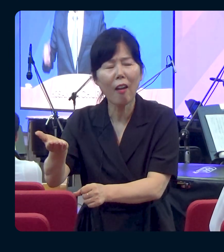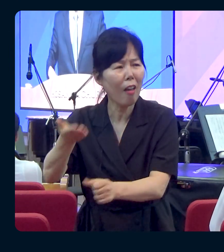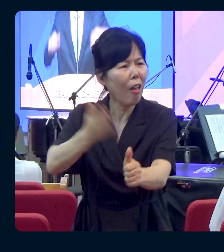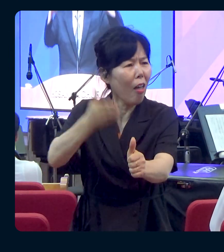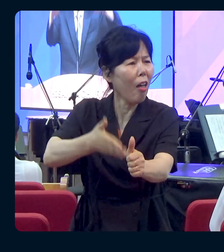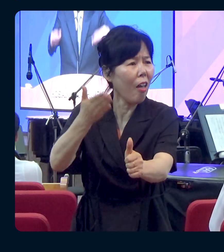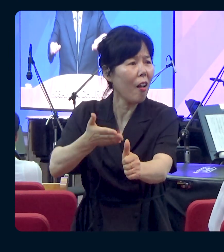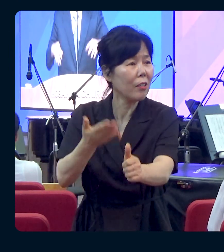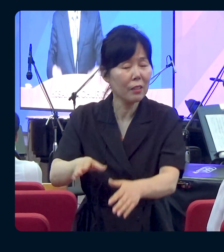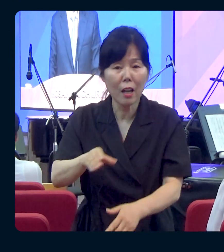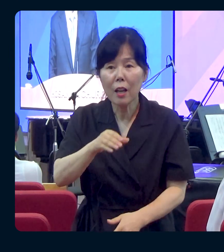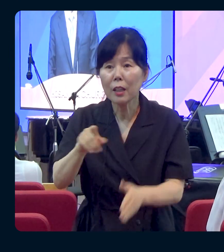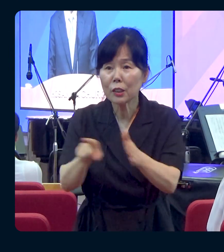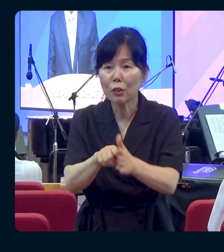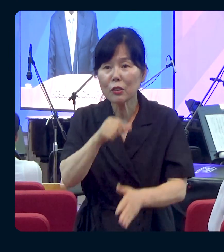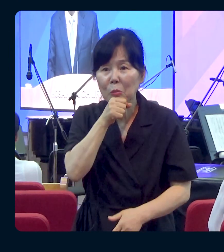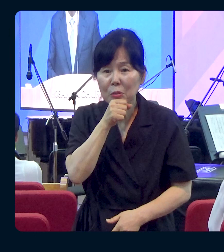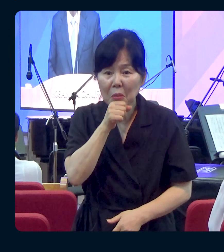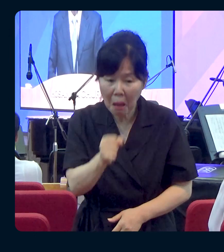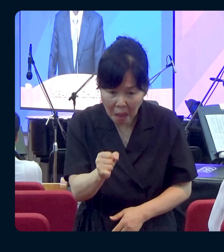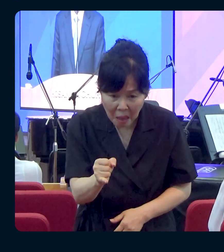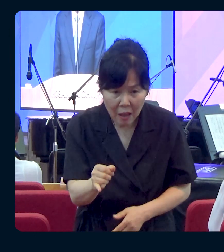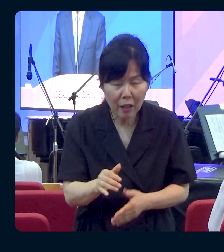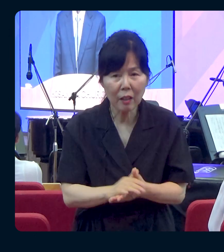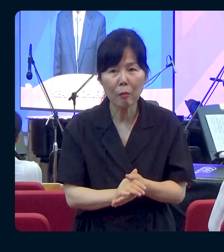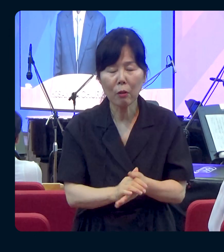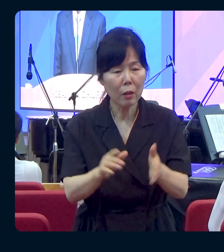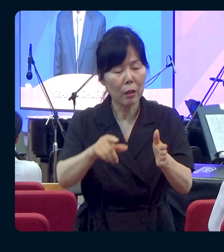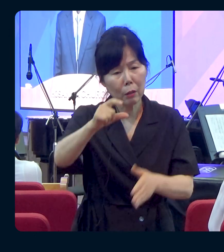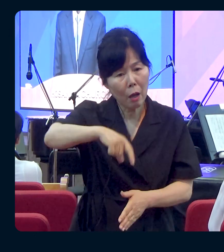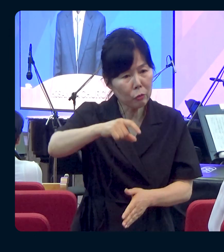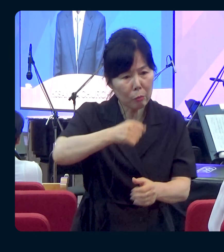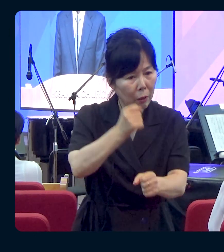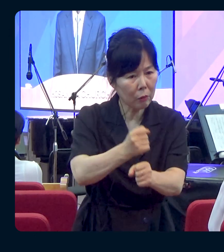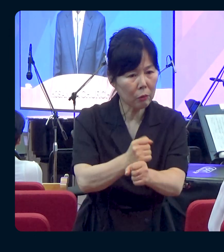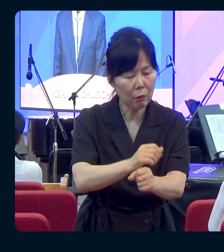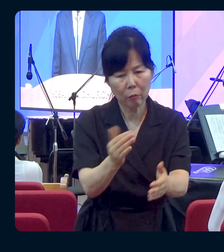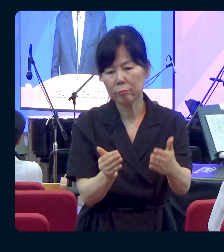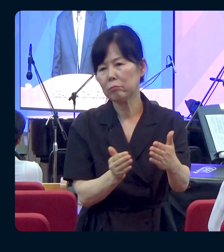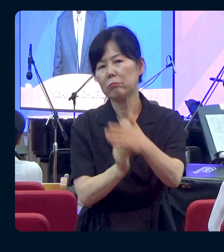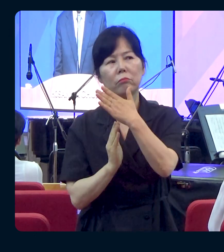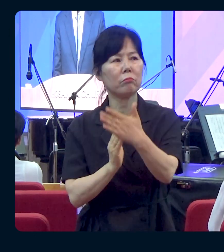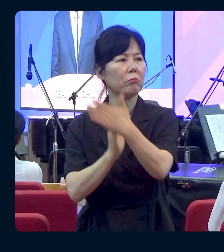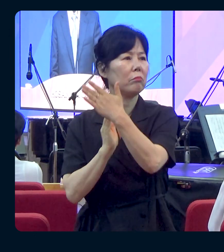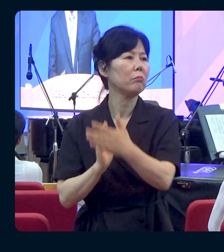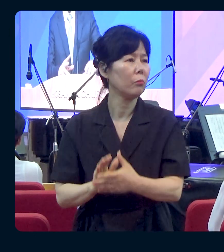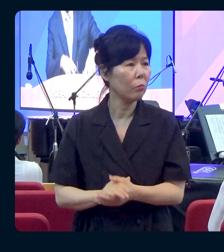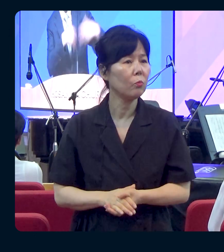막 좋은 조건으로. 그런데 이게 낮으면요, 해주는 데가 없어요.